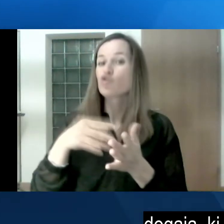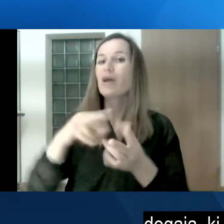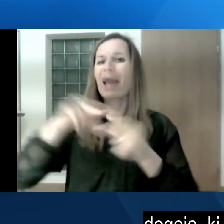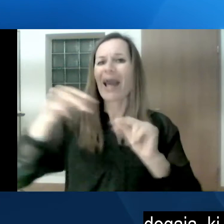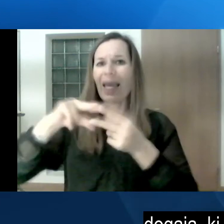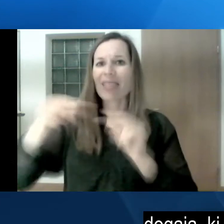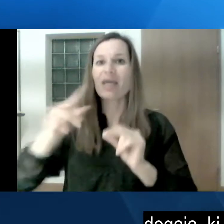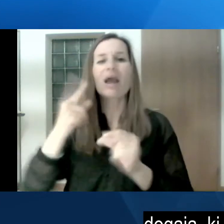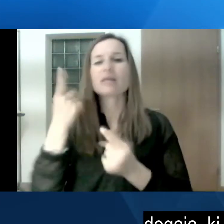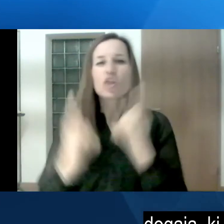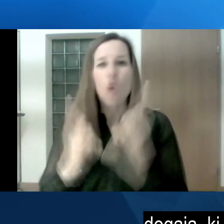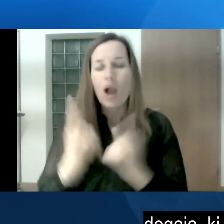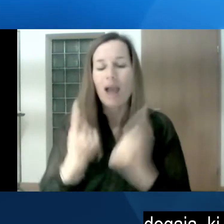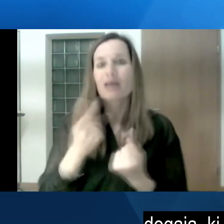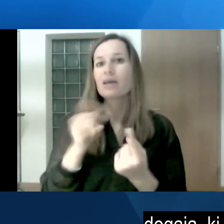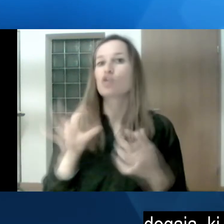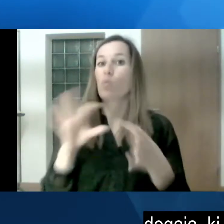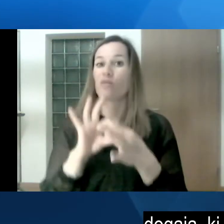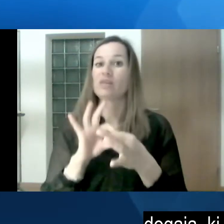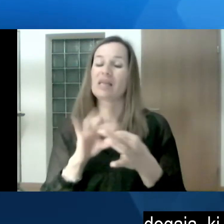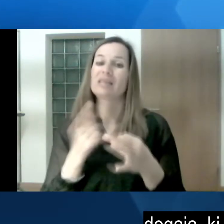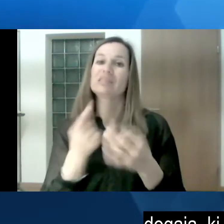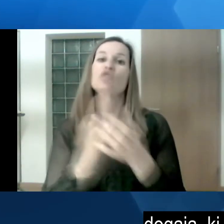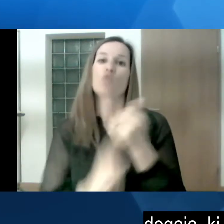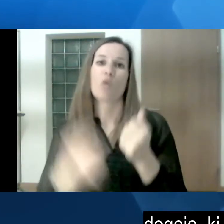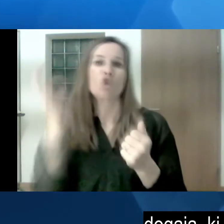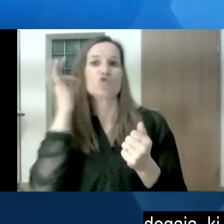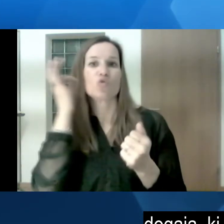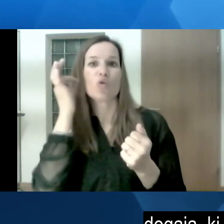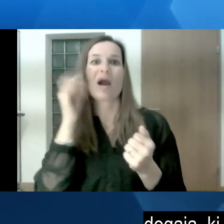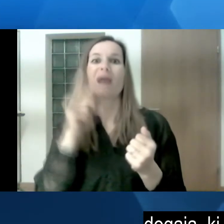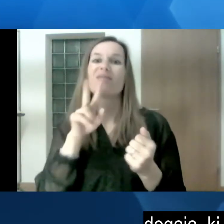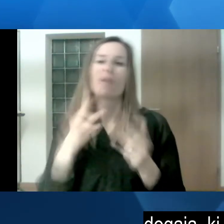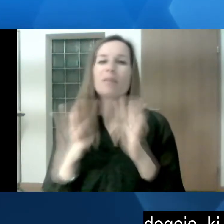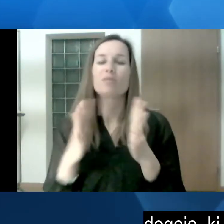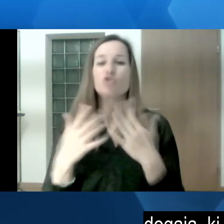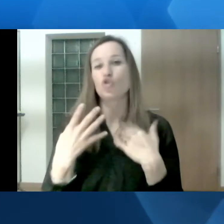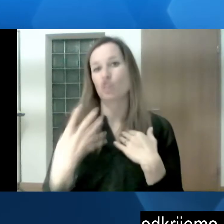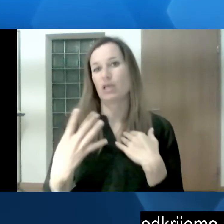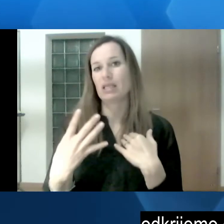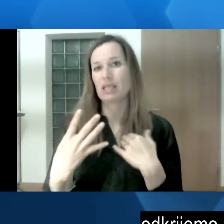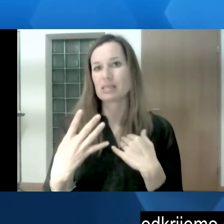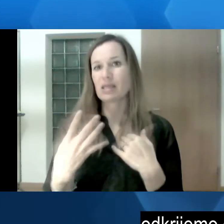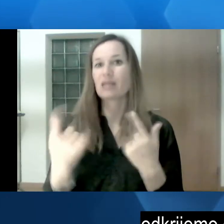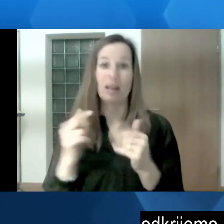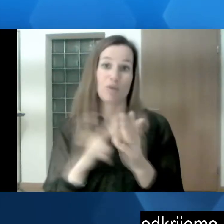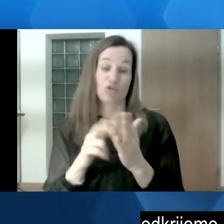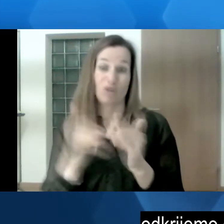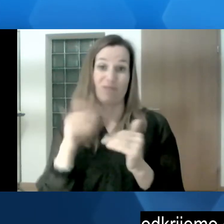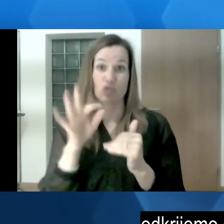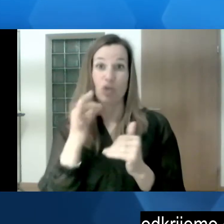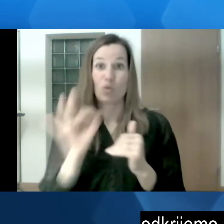ki so povezani z izgubo sluha, in v približno 40, celo nekoliko več procentih